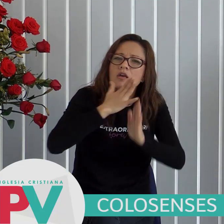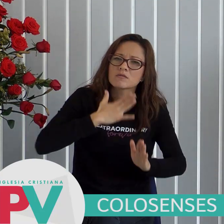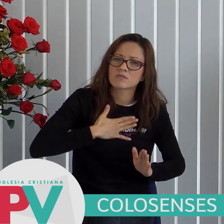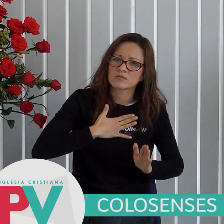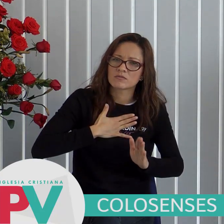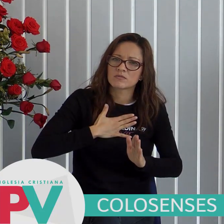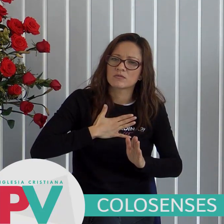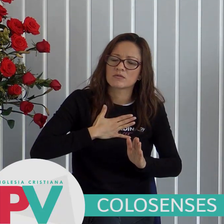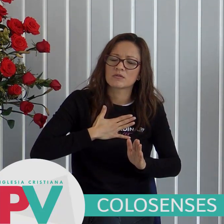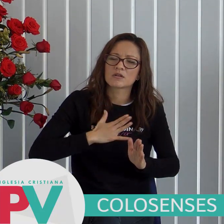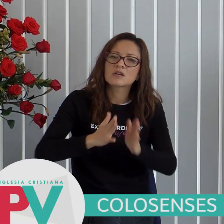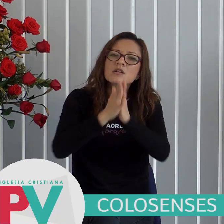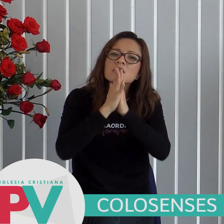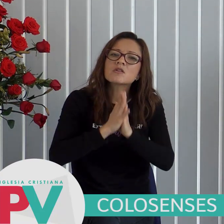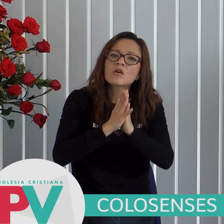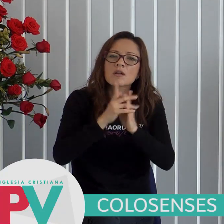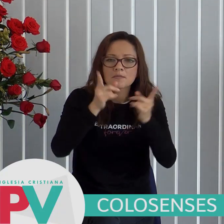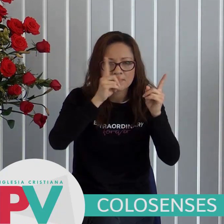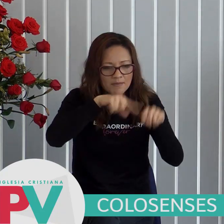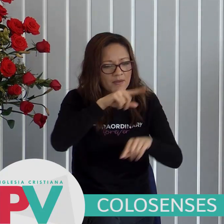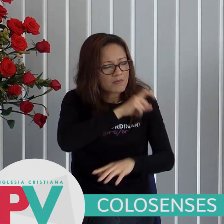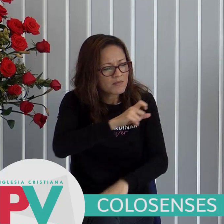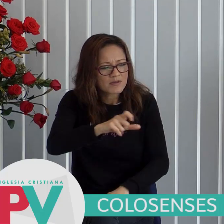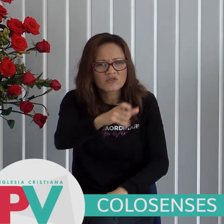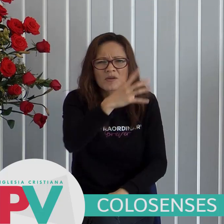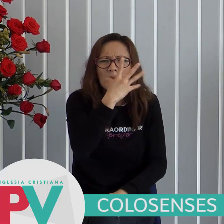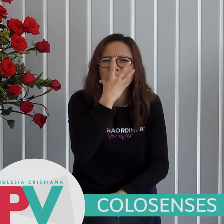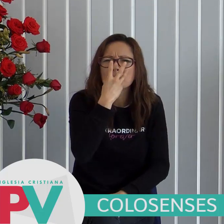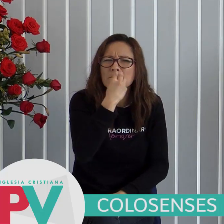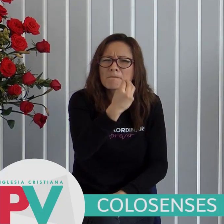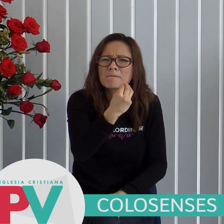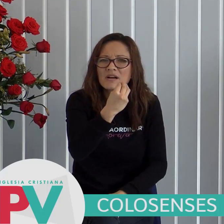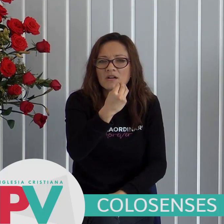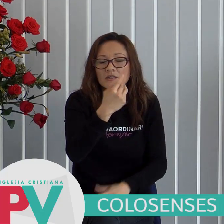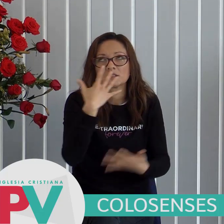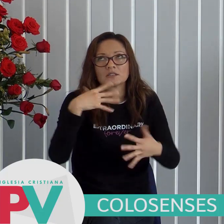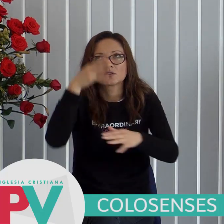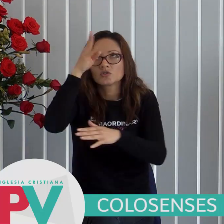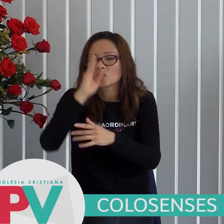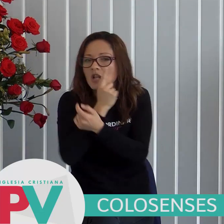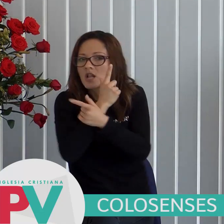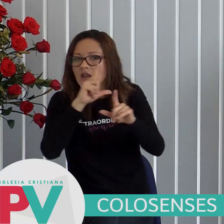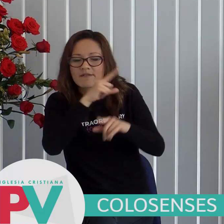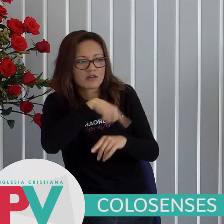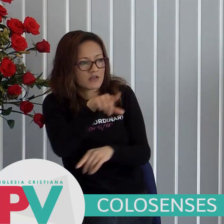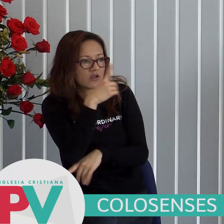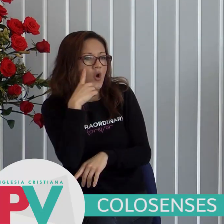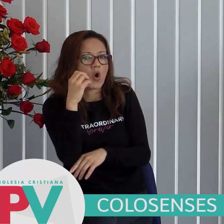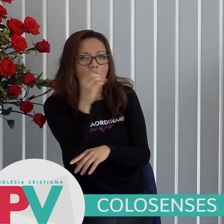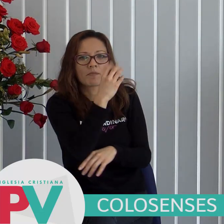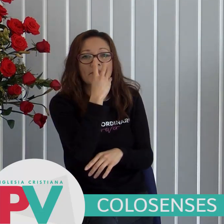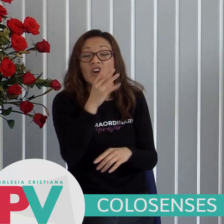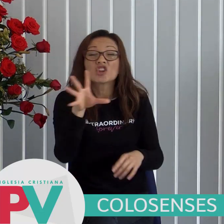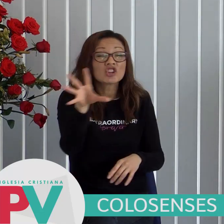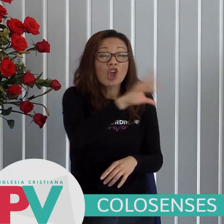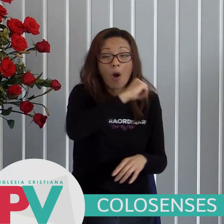por los malvados, contra los malvados, que nos protejan los malvados, porque no de todos es